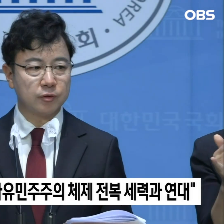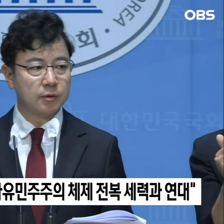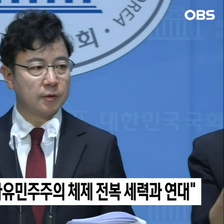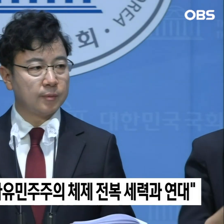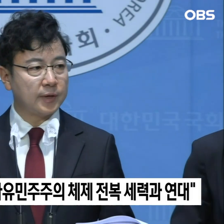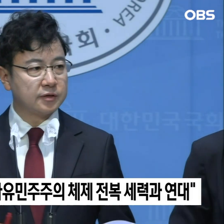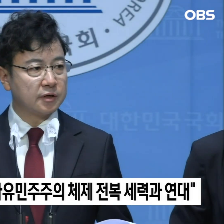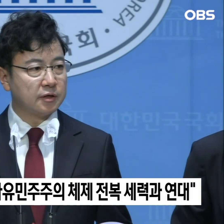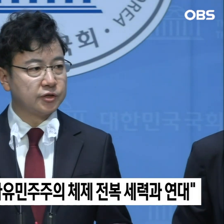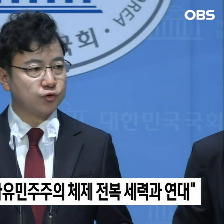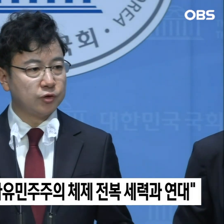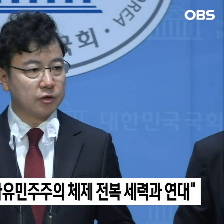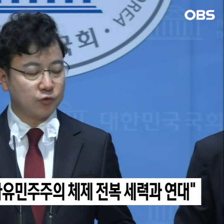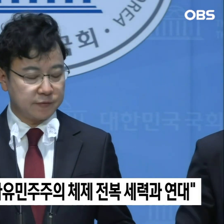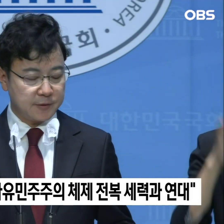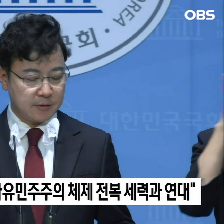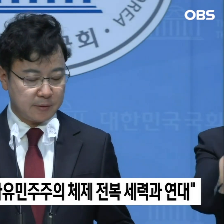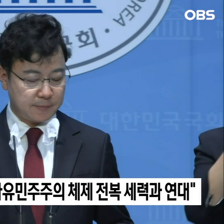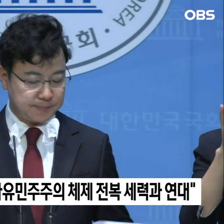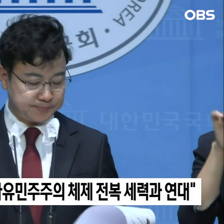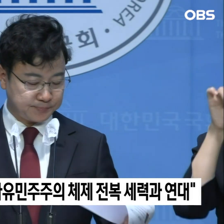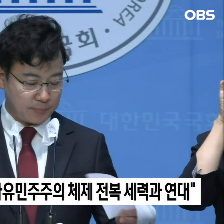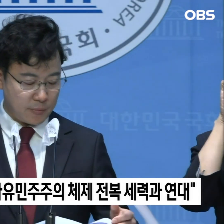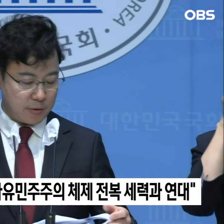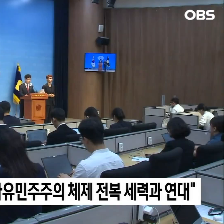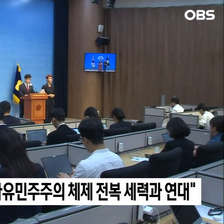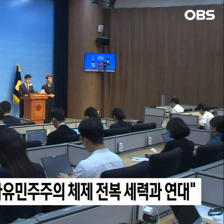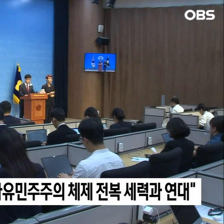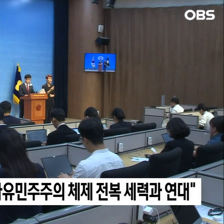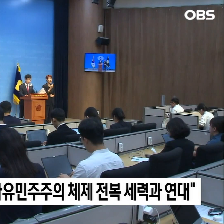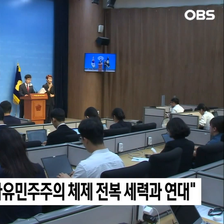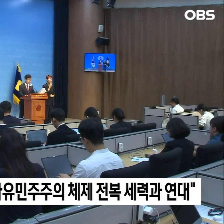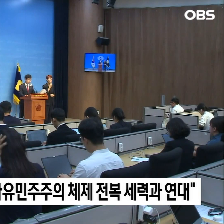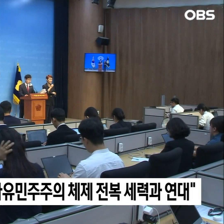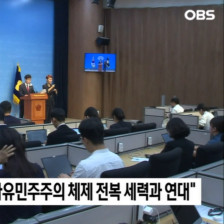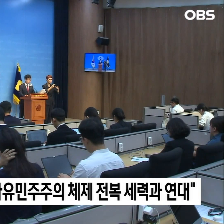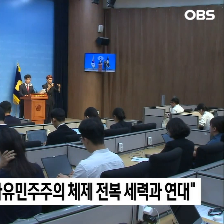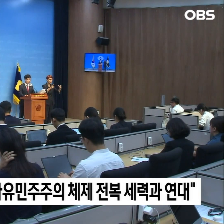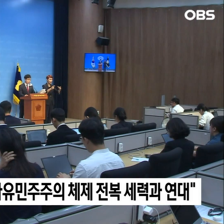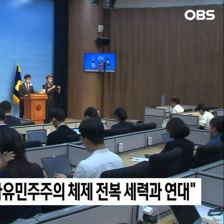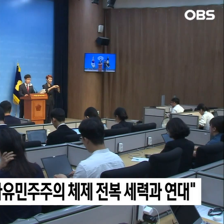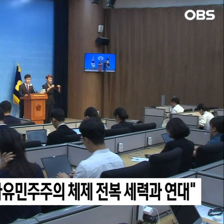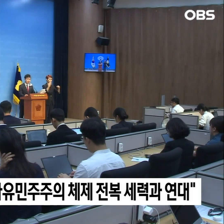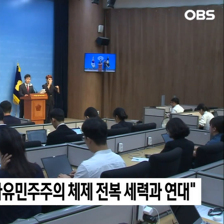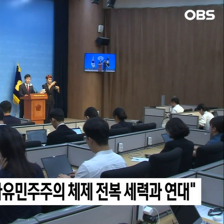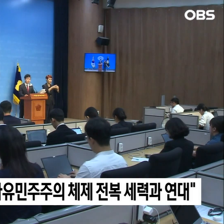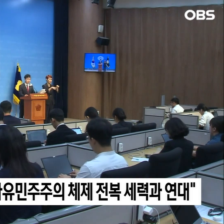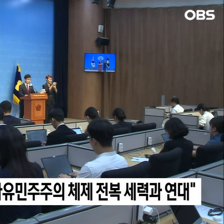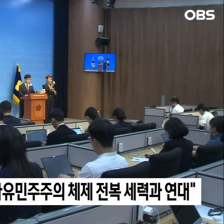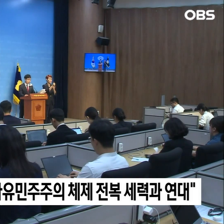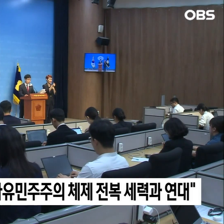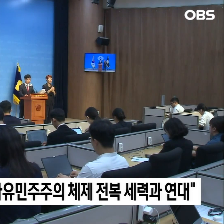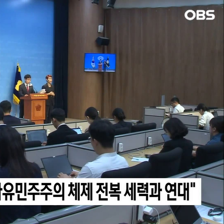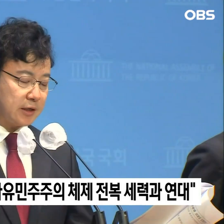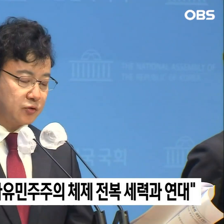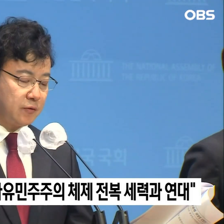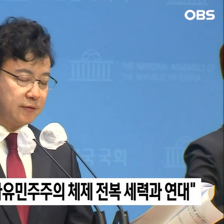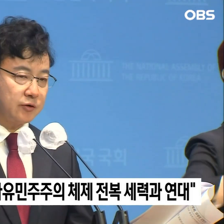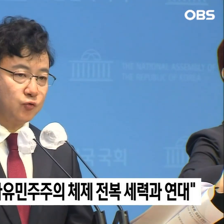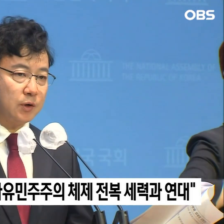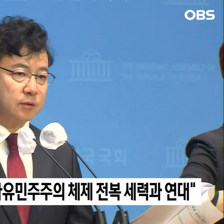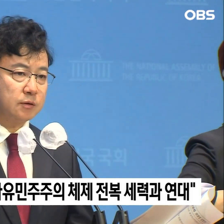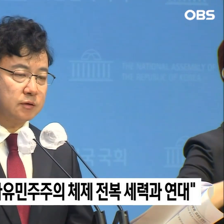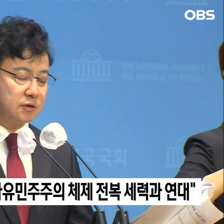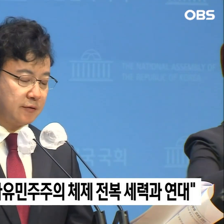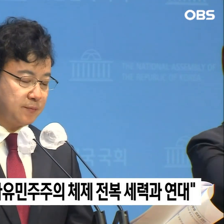연대했다며 비판했습니다. 호준석 대변인은 간첩 혐의로 중형을 받은 민주노총 핵심 간부 3명을 언급하며 같은